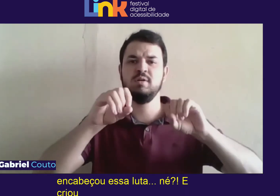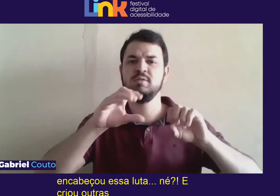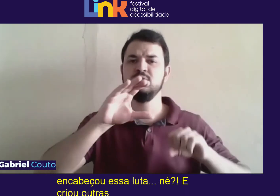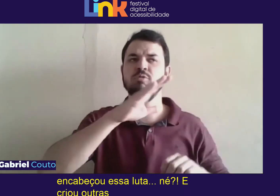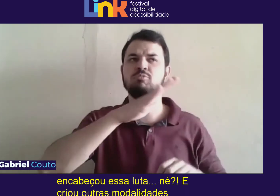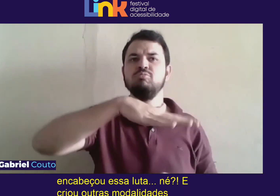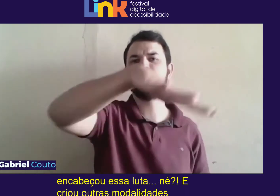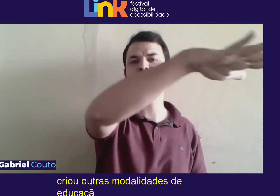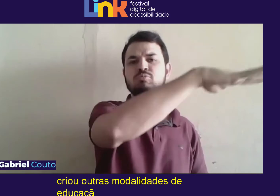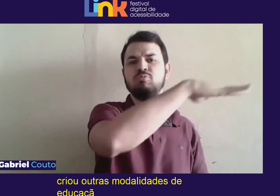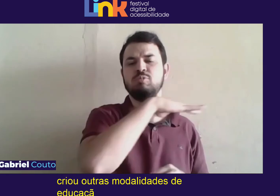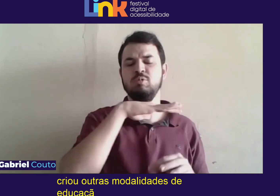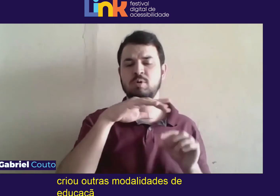educação bilíngue,